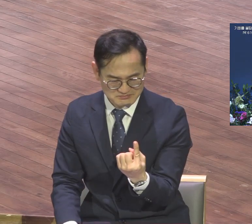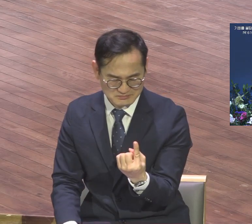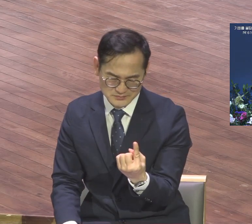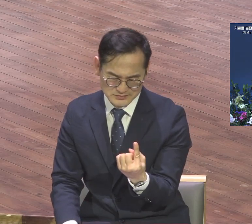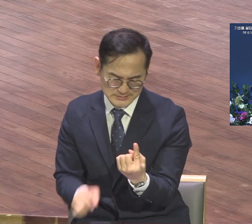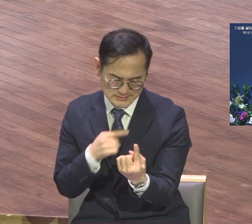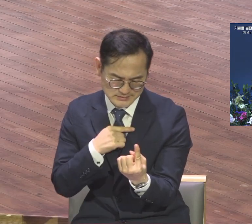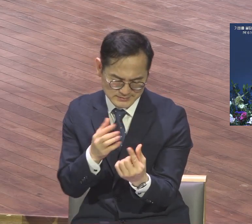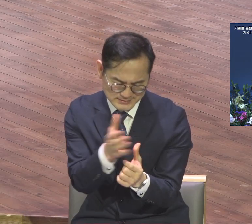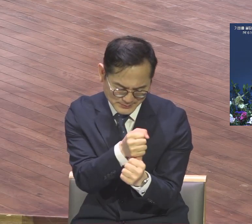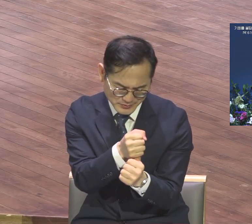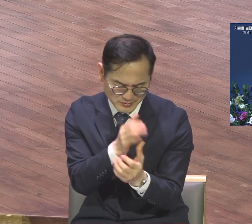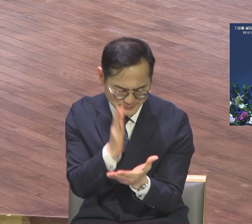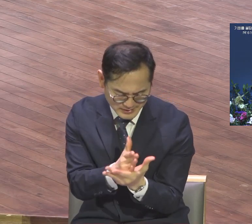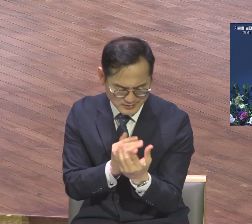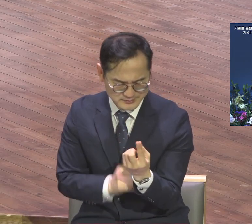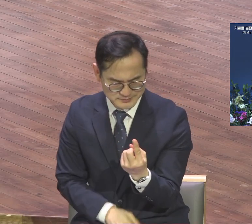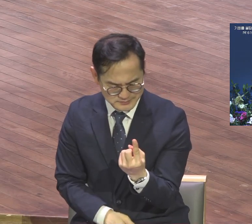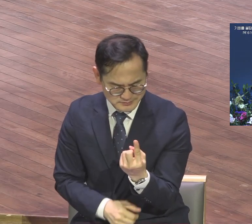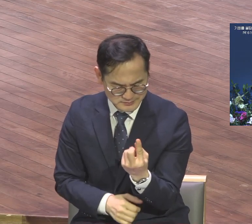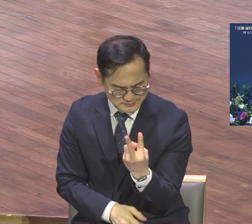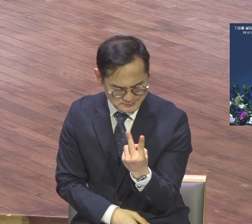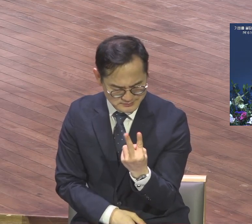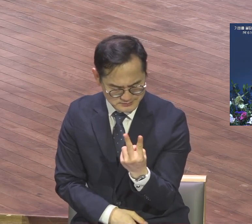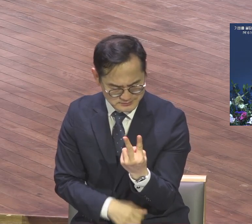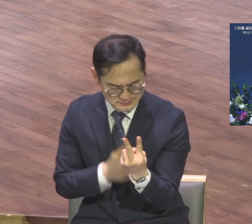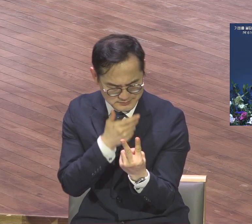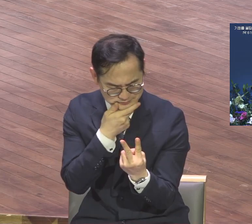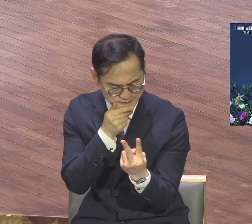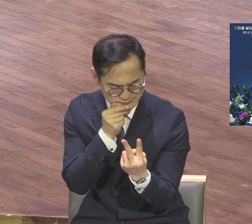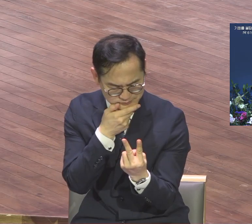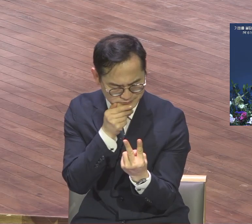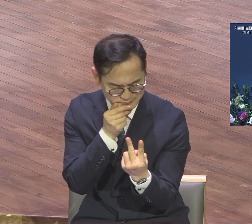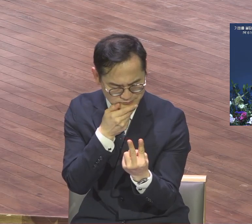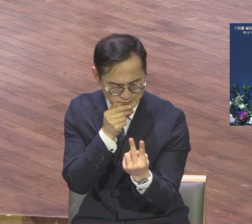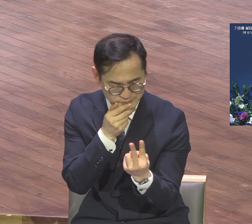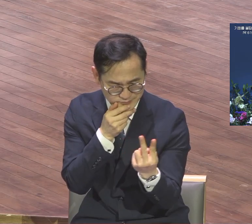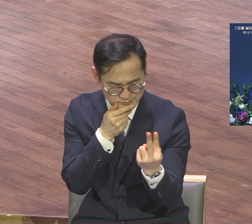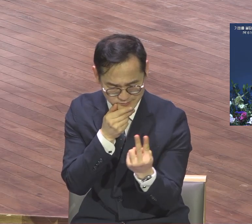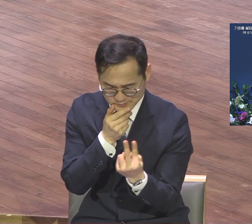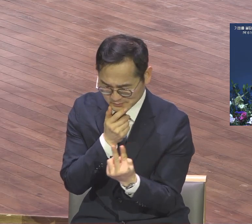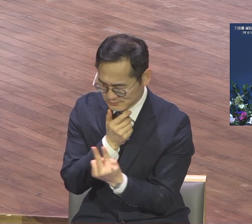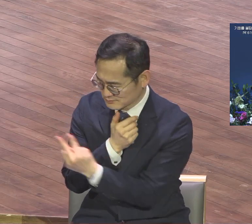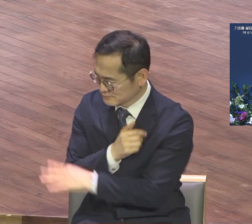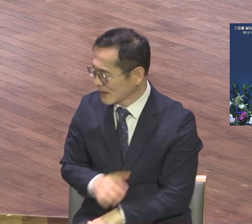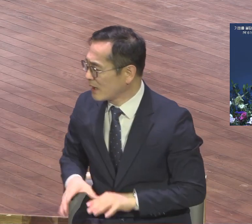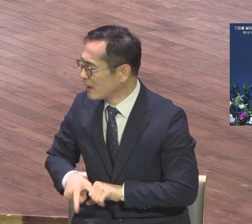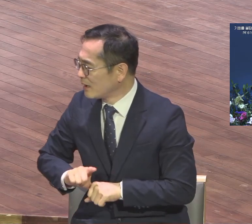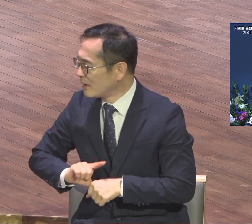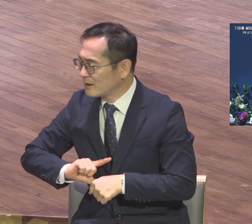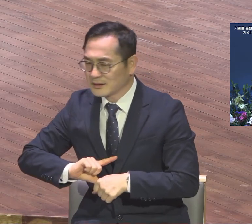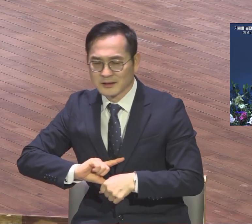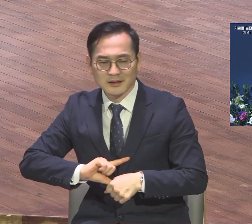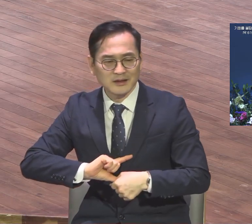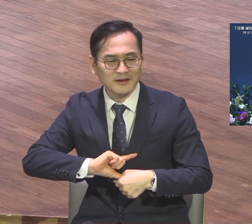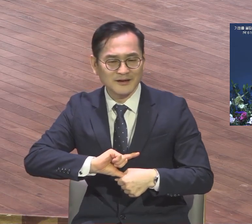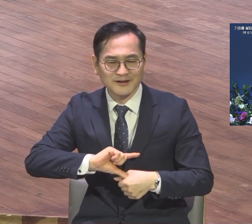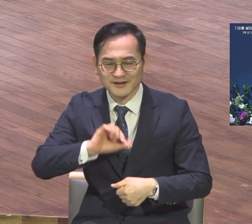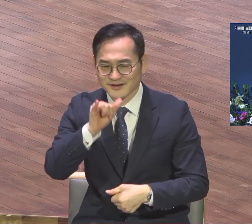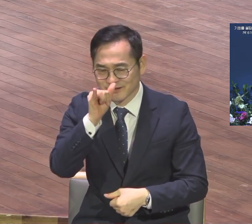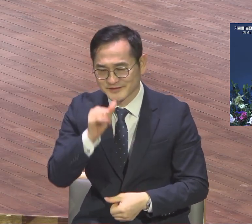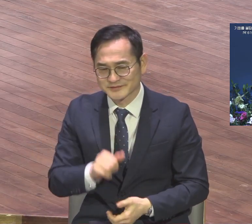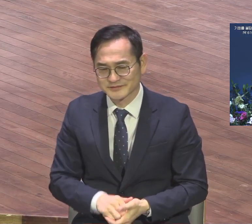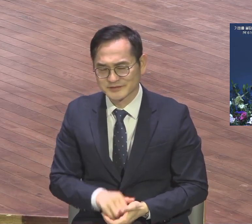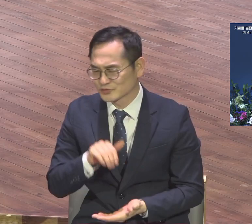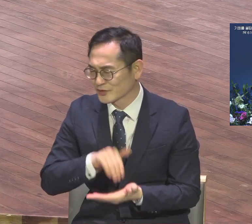잡을까 말까 그야말로 망설이고 우물쭈물하다가 놓쳐버려. 그리고 나서